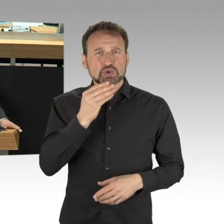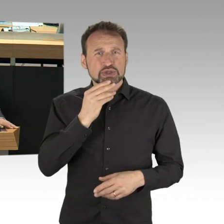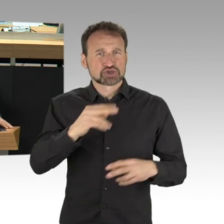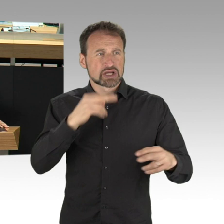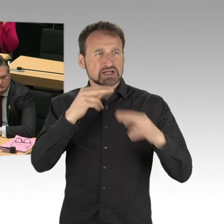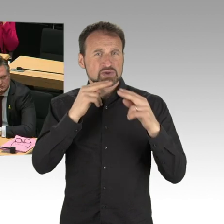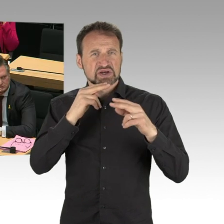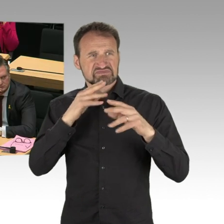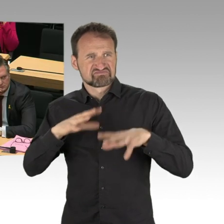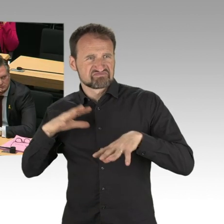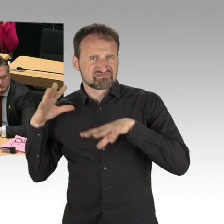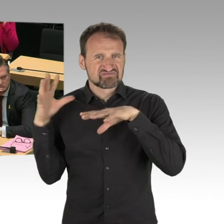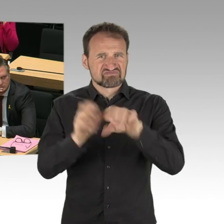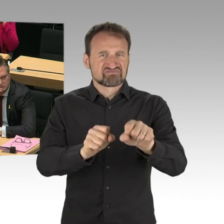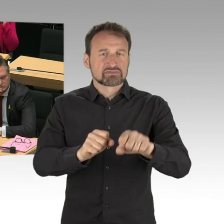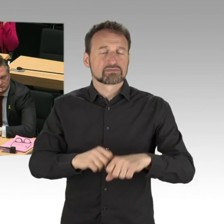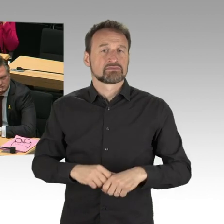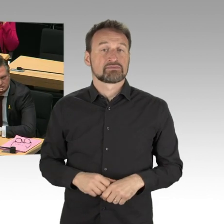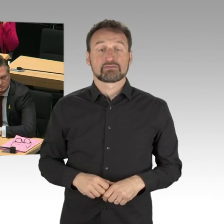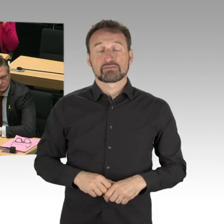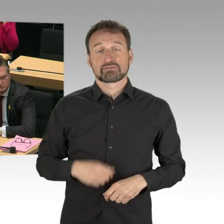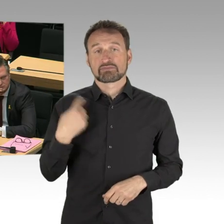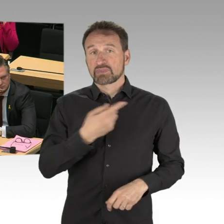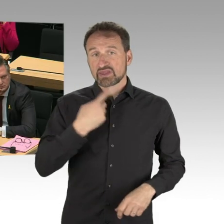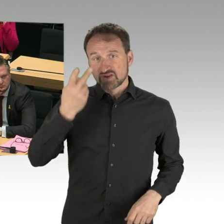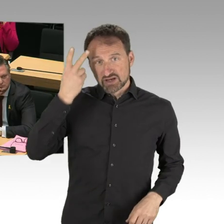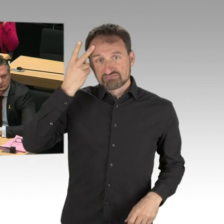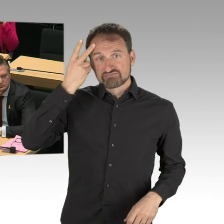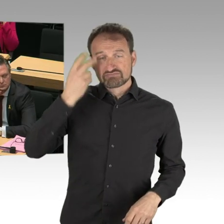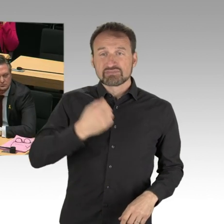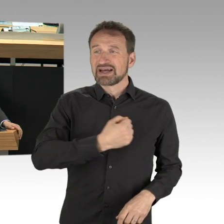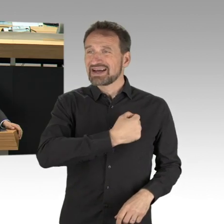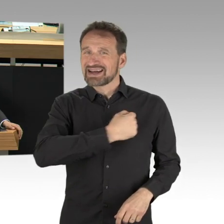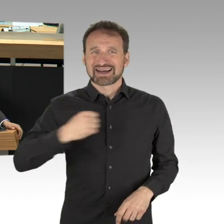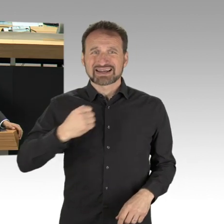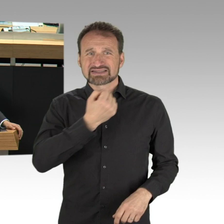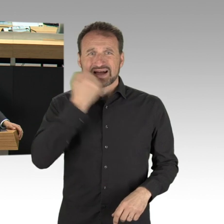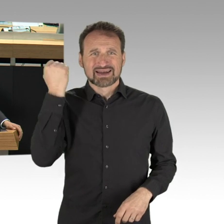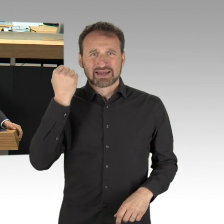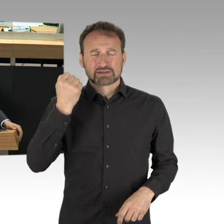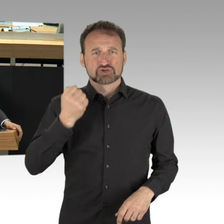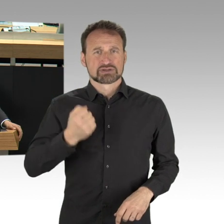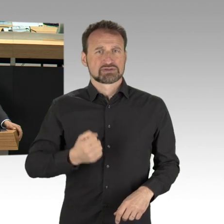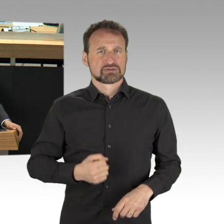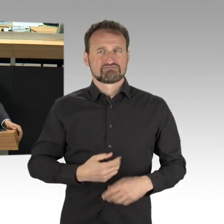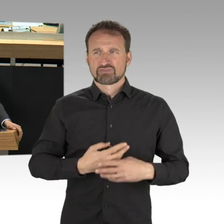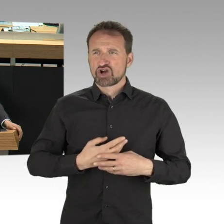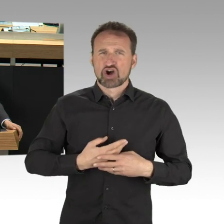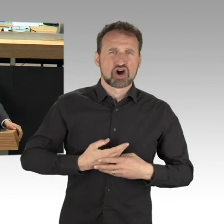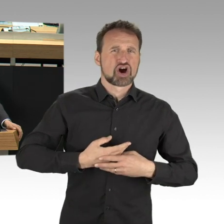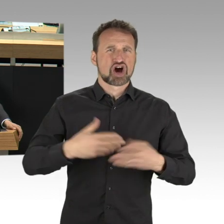wird. Wir haben Bilder von Rechtsradikalismus, von offenen